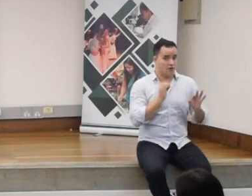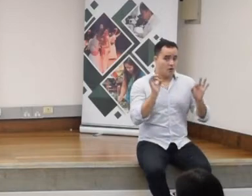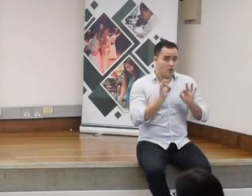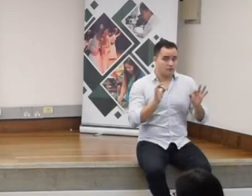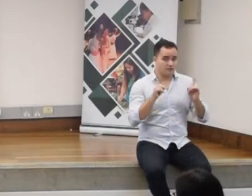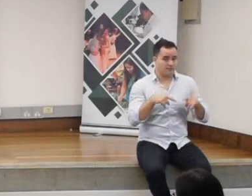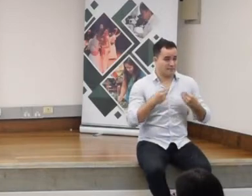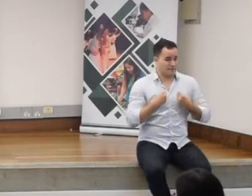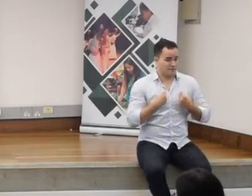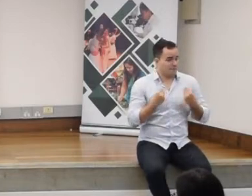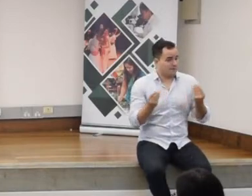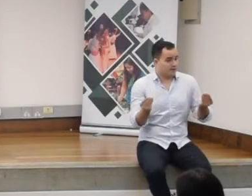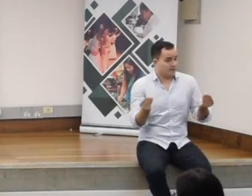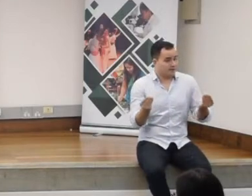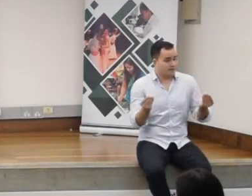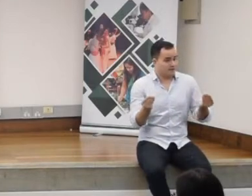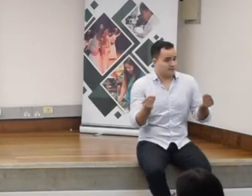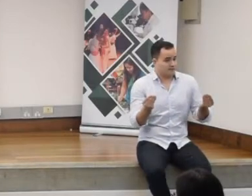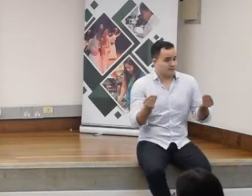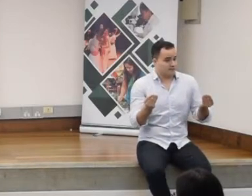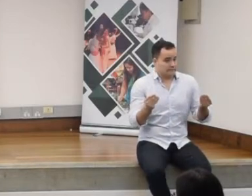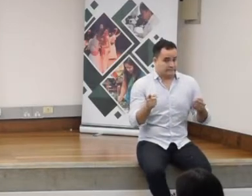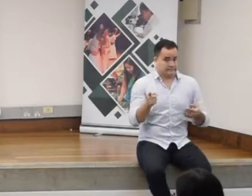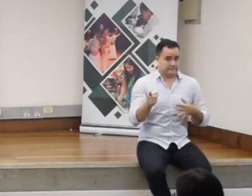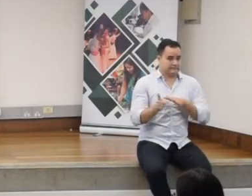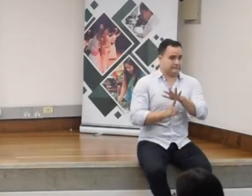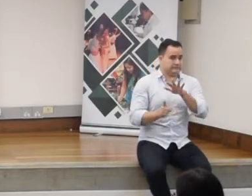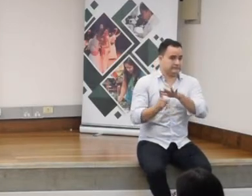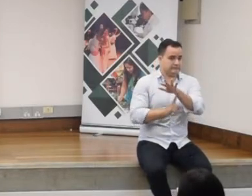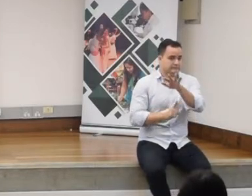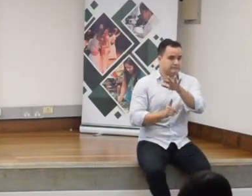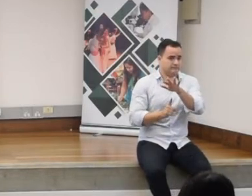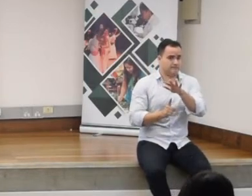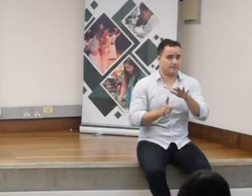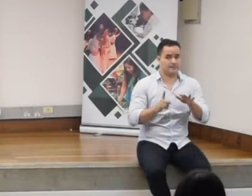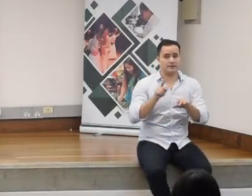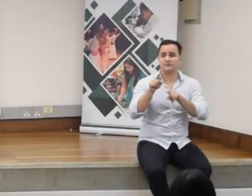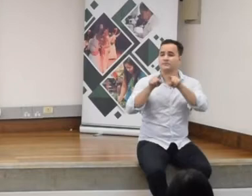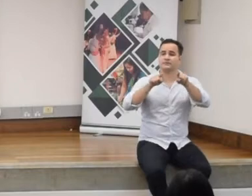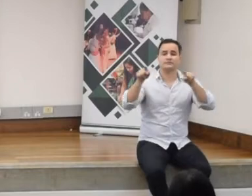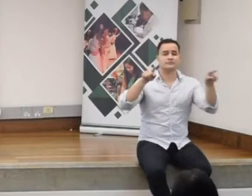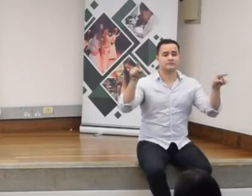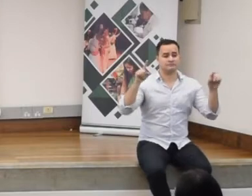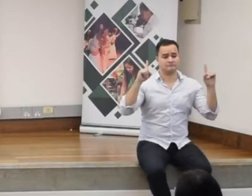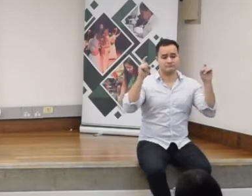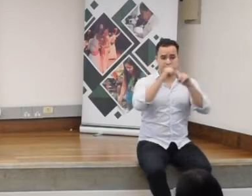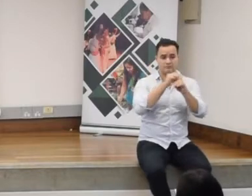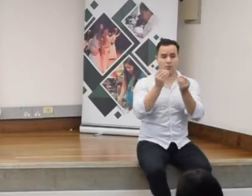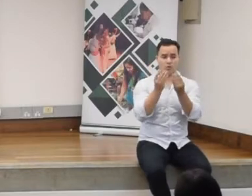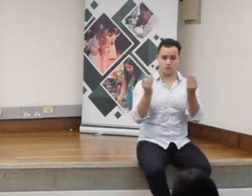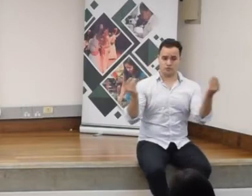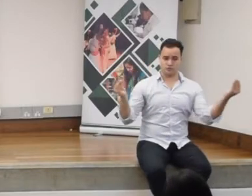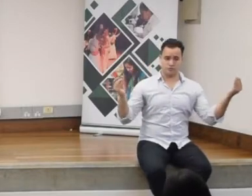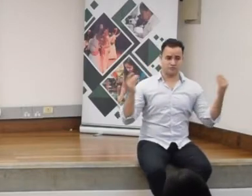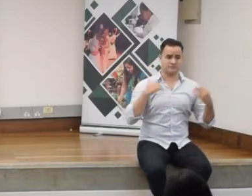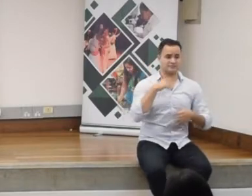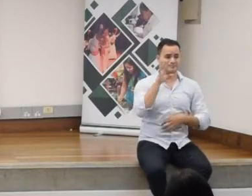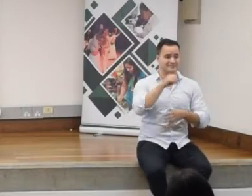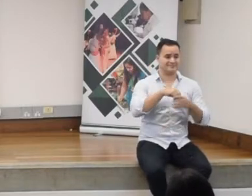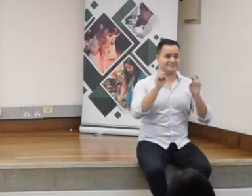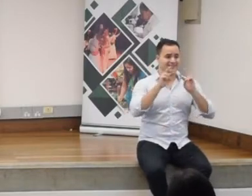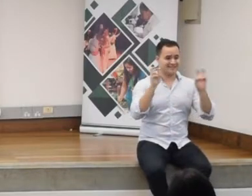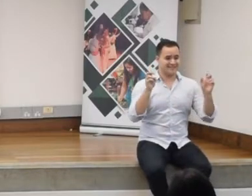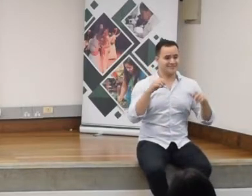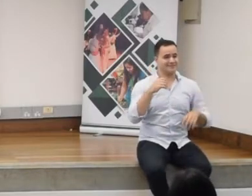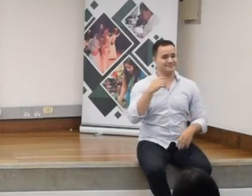y nosotros. Entonces, esa realidad profunda que viven las y los estudiantes, que muchas veces pasa invisible para los profesores bajo el sesgo